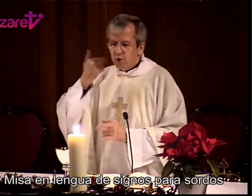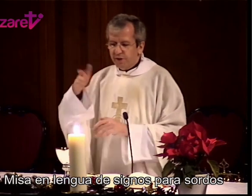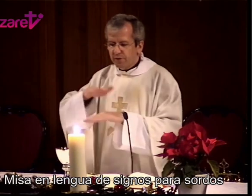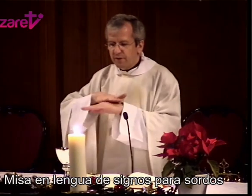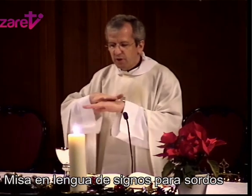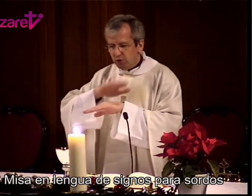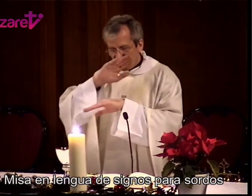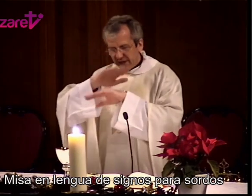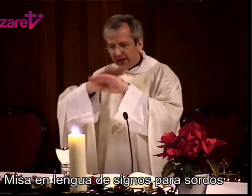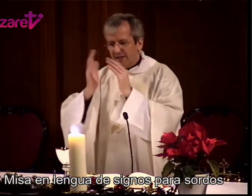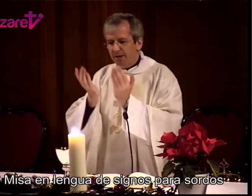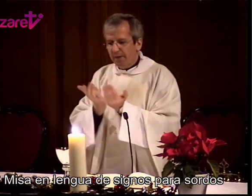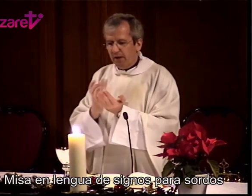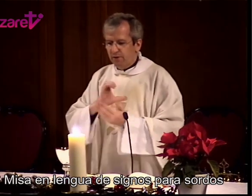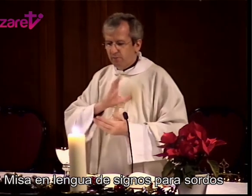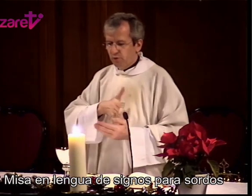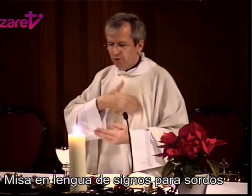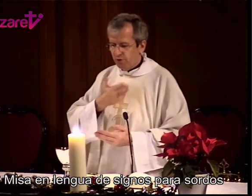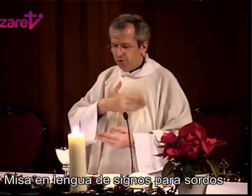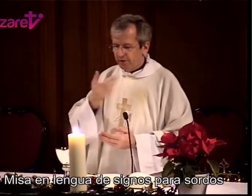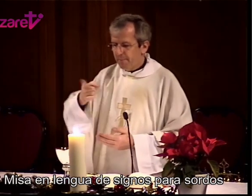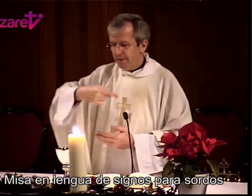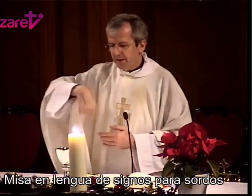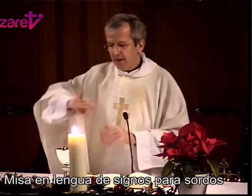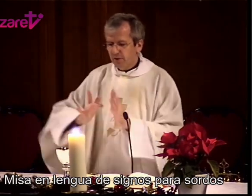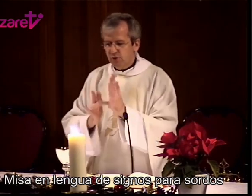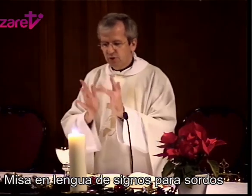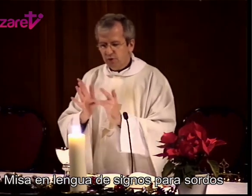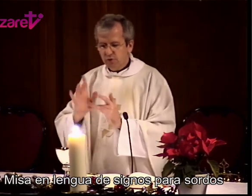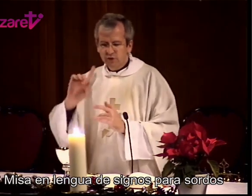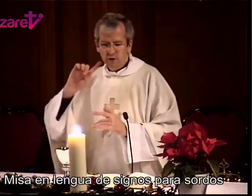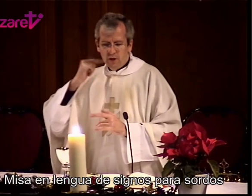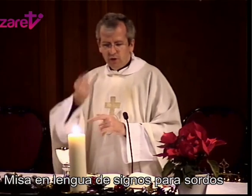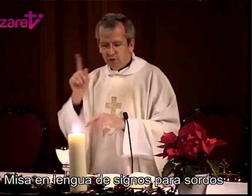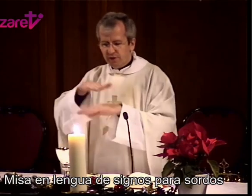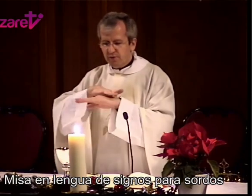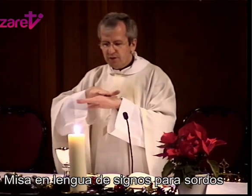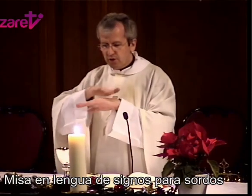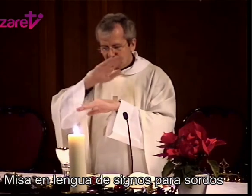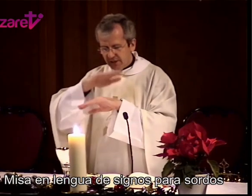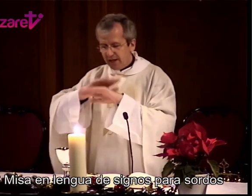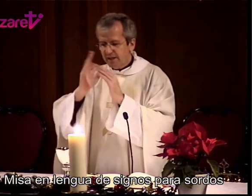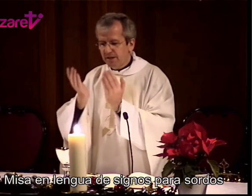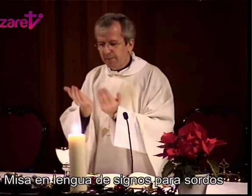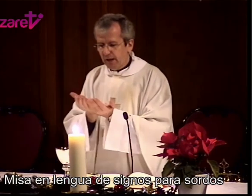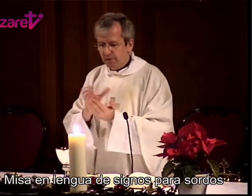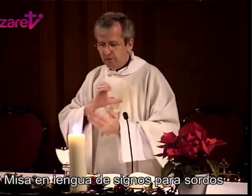Cordero de Dios, que quitas el pecado del mundo, ten piedad de nosotros. Cordero de Dios, que quitas el pecado del